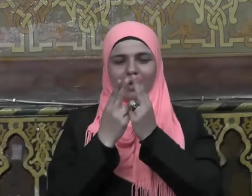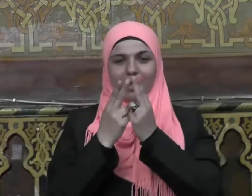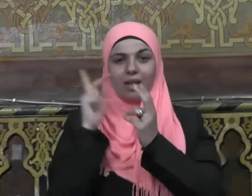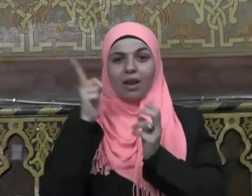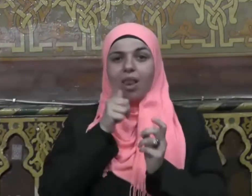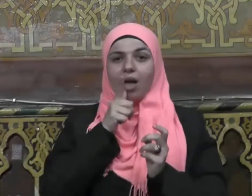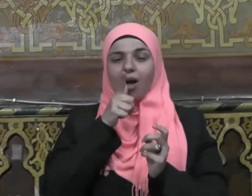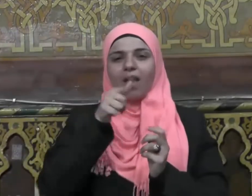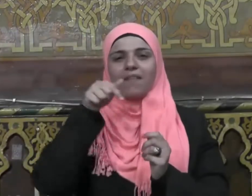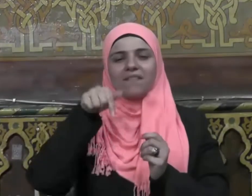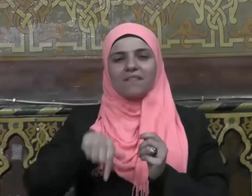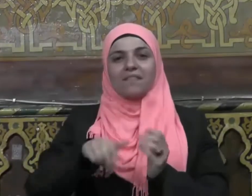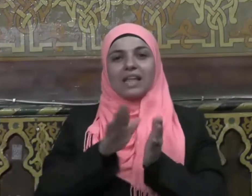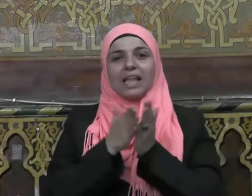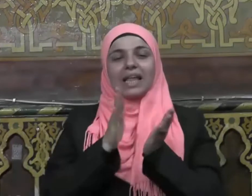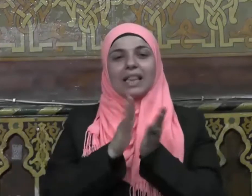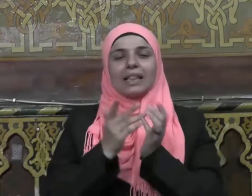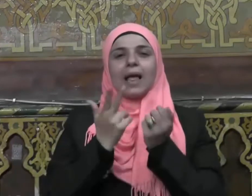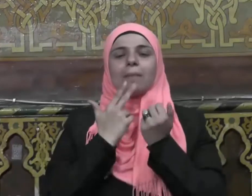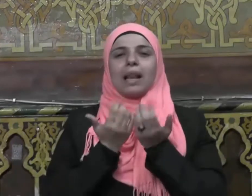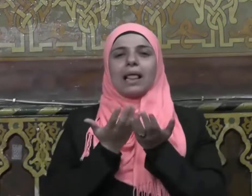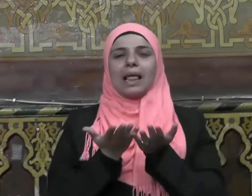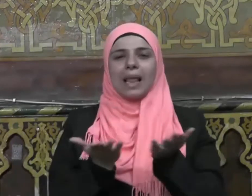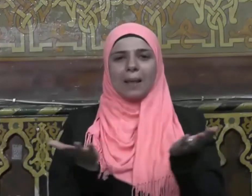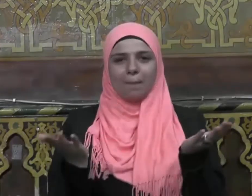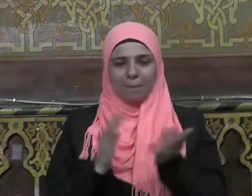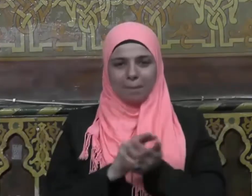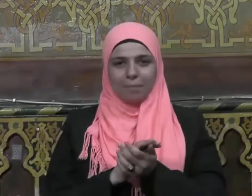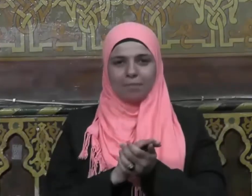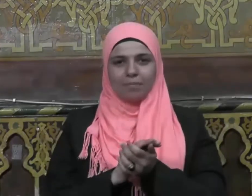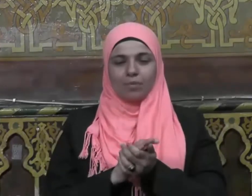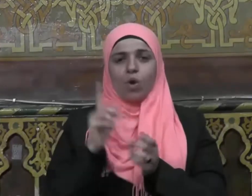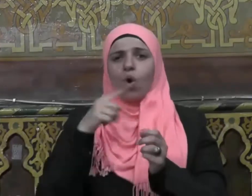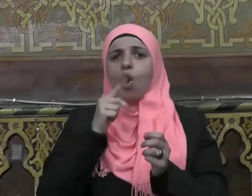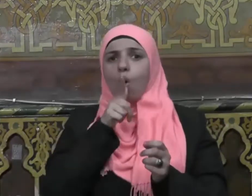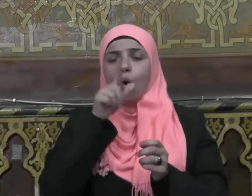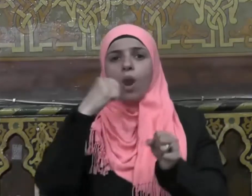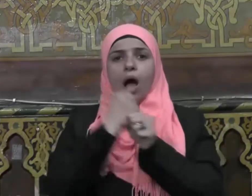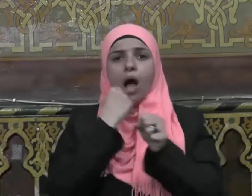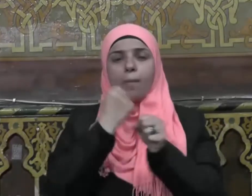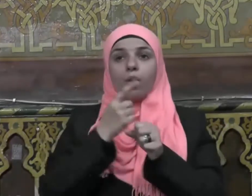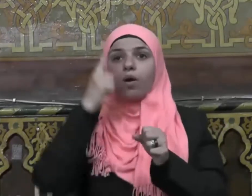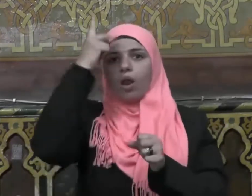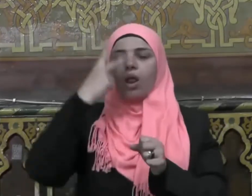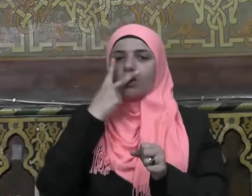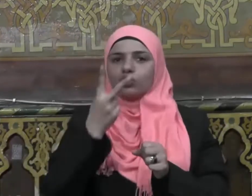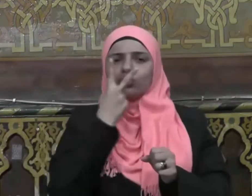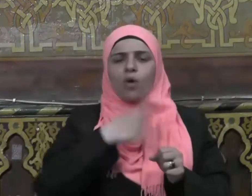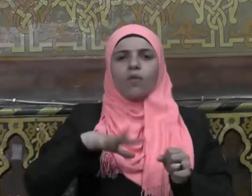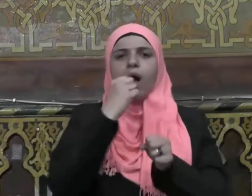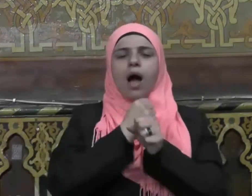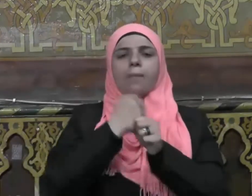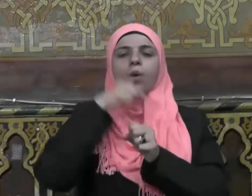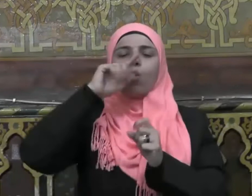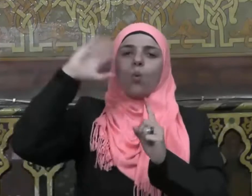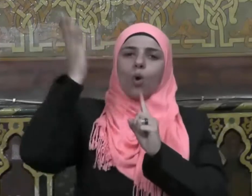القائل في كتابه الكريم: وقل اعملوا فسيرى الله عملكم ورسوله والمؤمنون